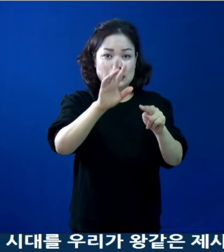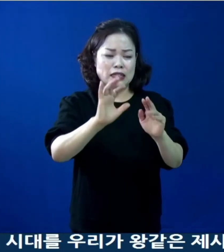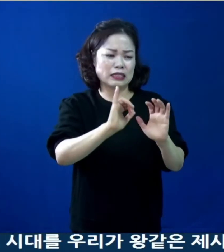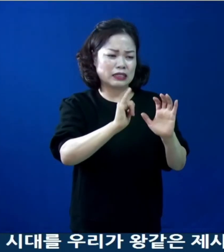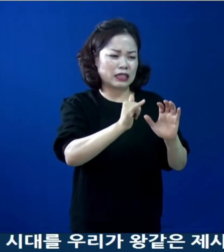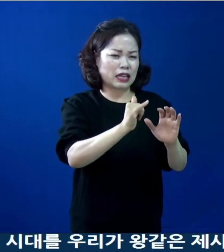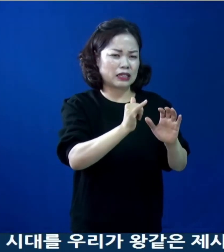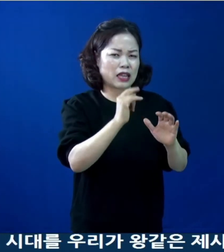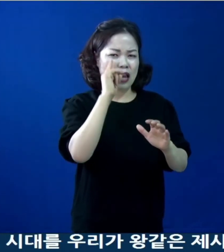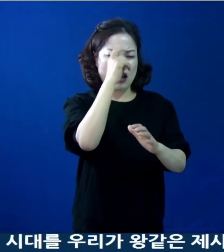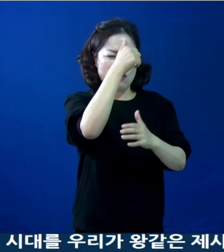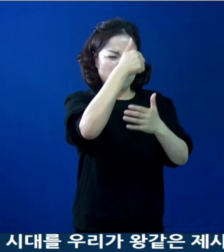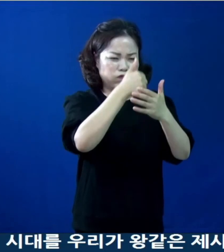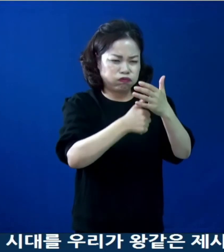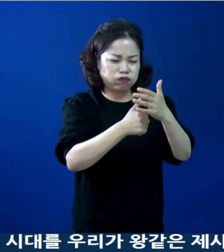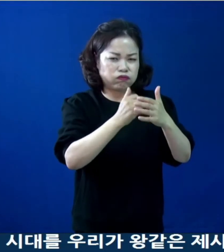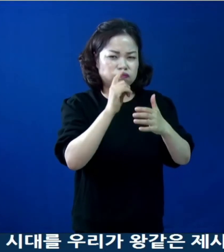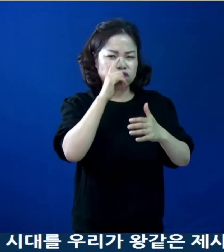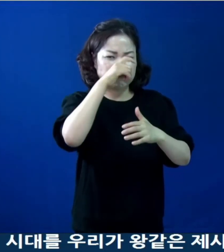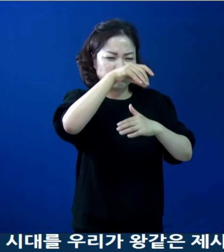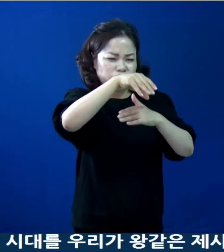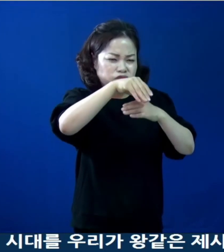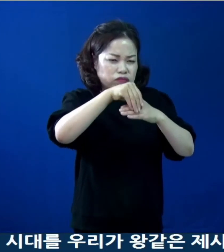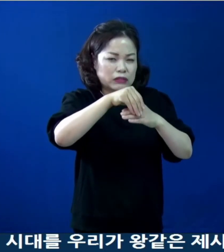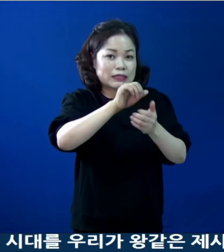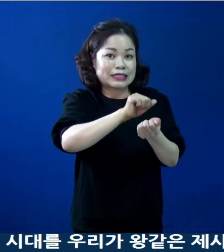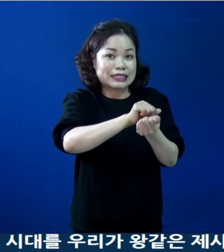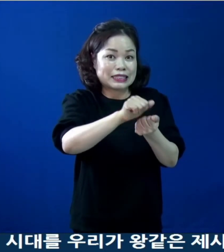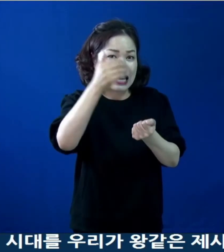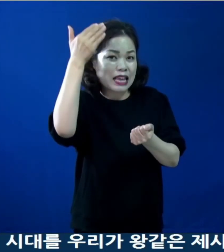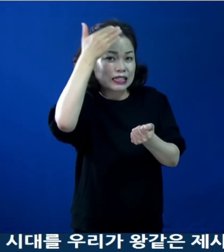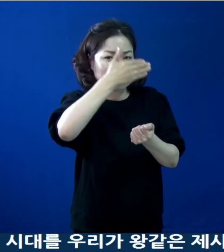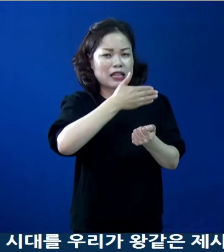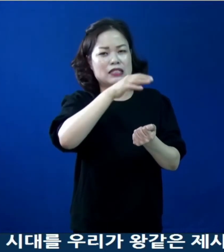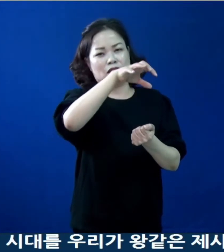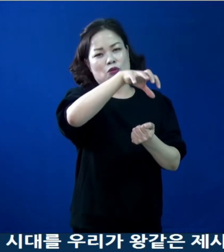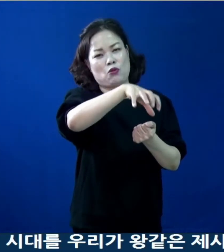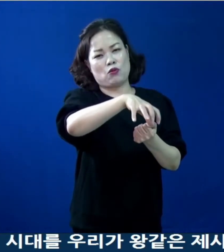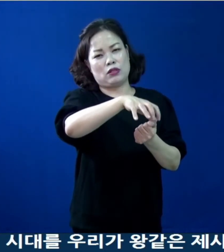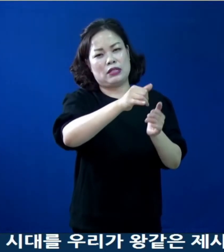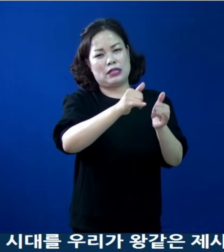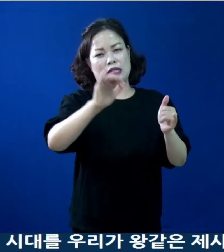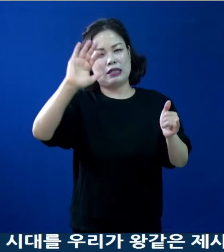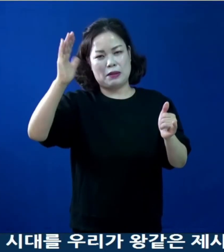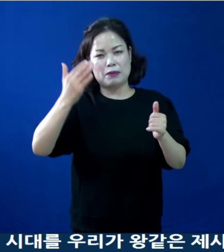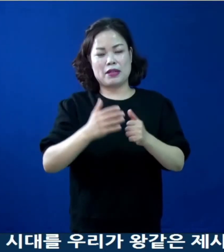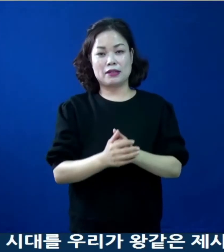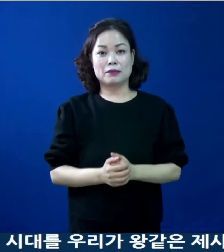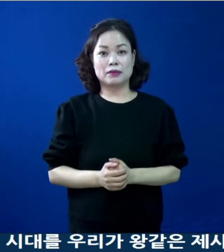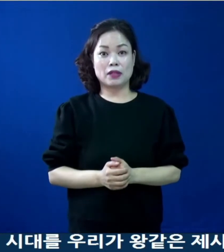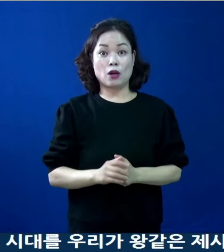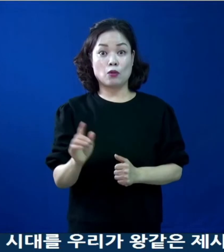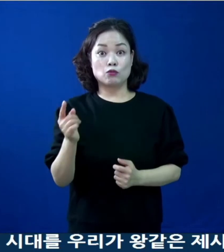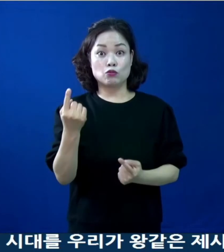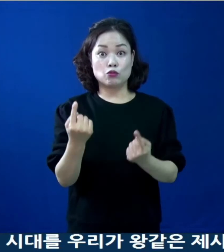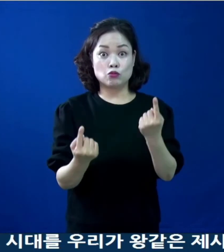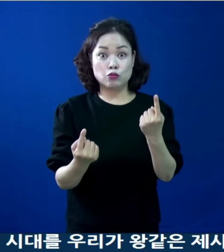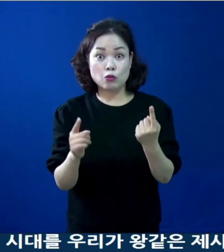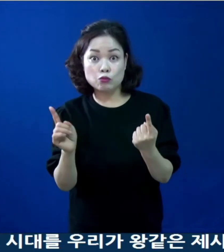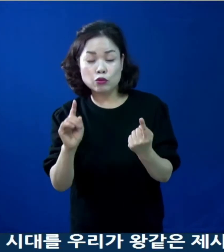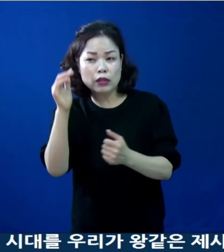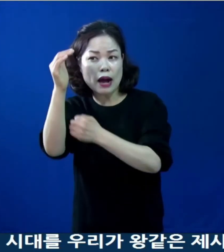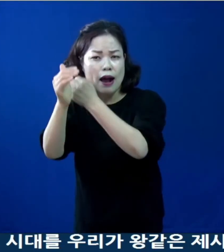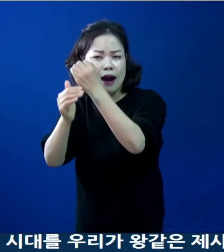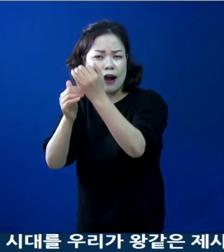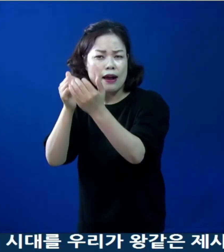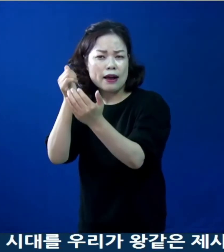오염된 부분들을 닦아낼 수 있는 사람이 되어야 되는 것이죠. 무엇보다 무엇을